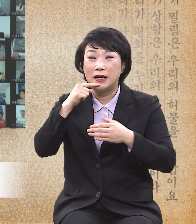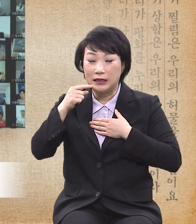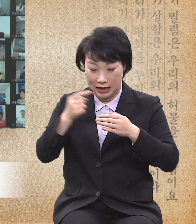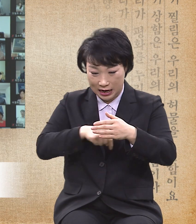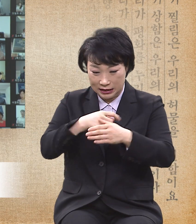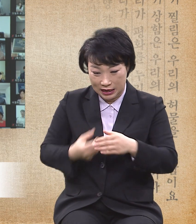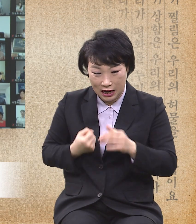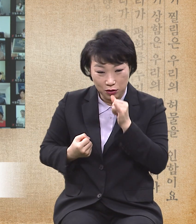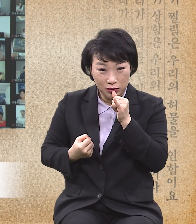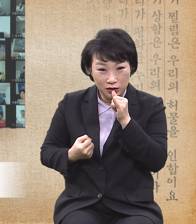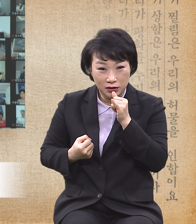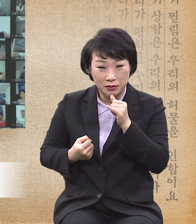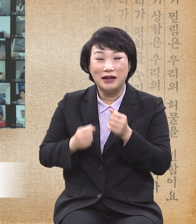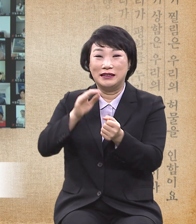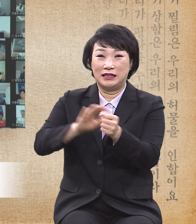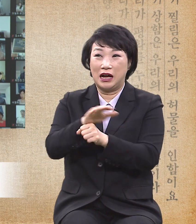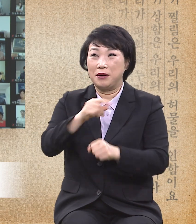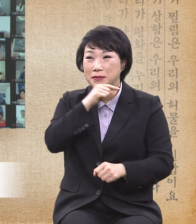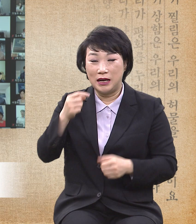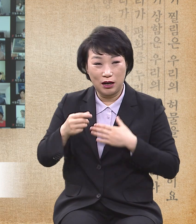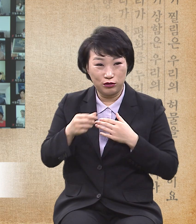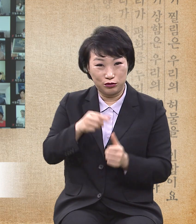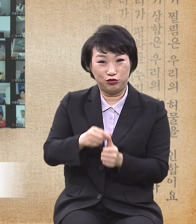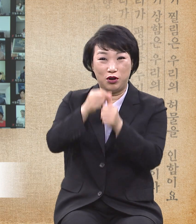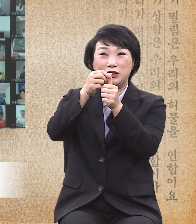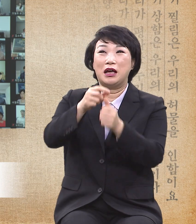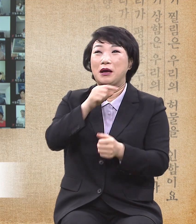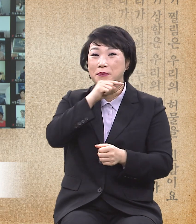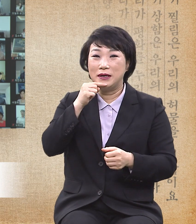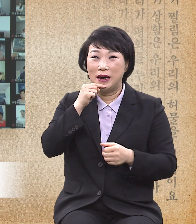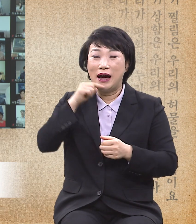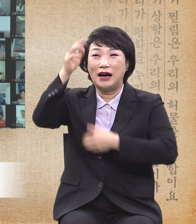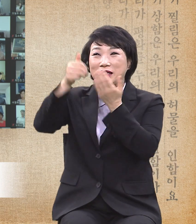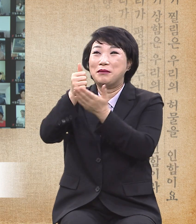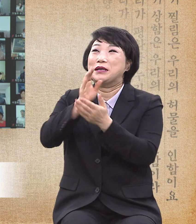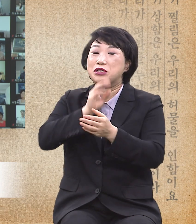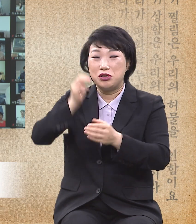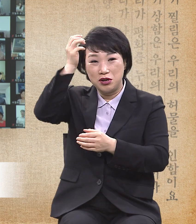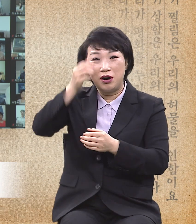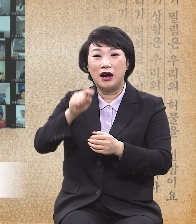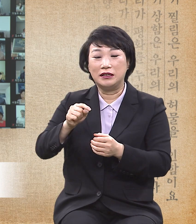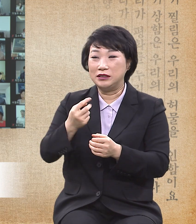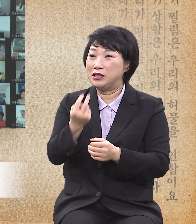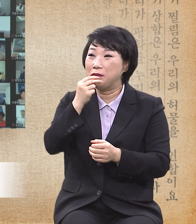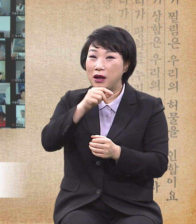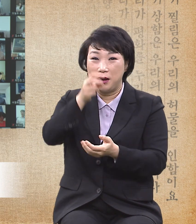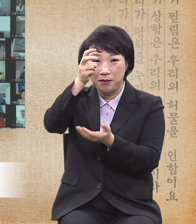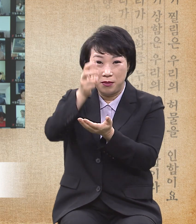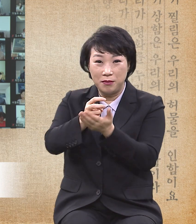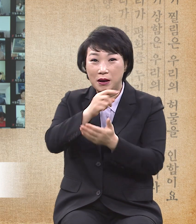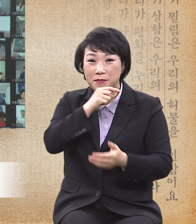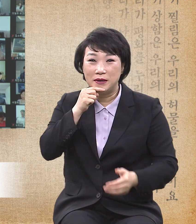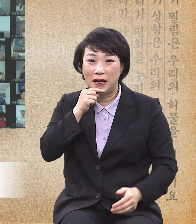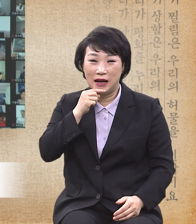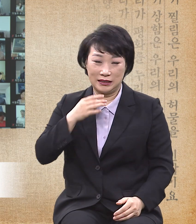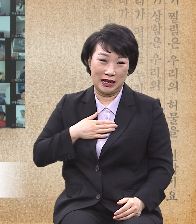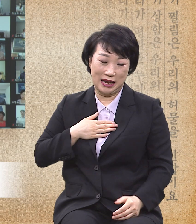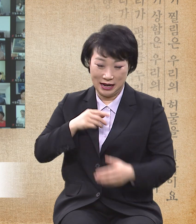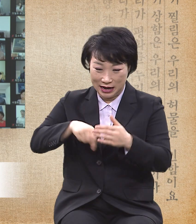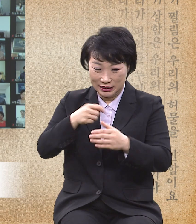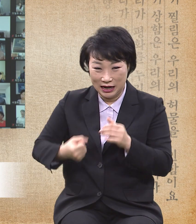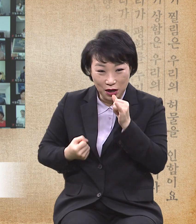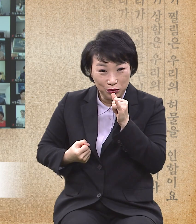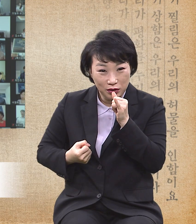내 안에 있음을, 사랑의 피가, 구원의 피가, 하나님의 신령한 생명의 법의 피가 내